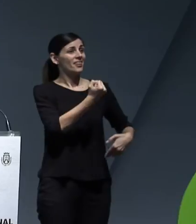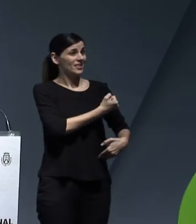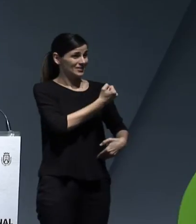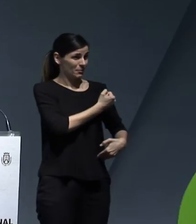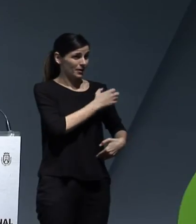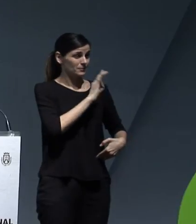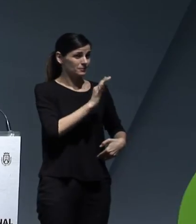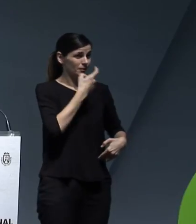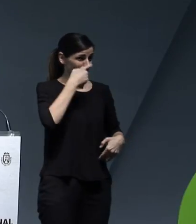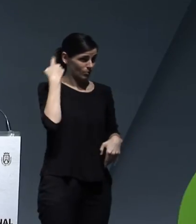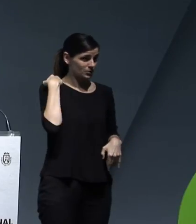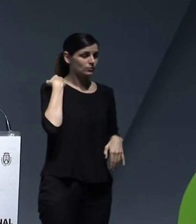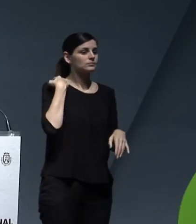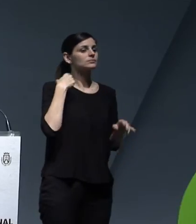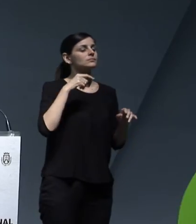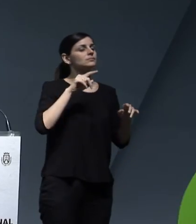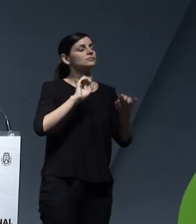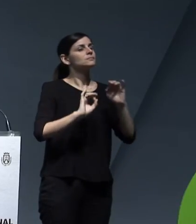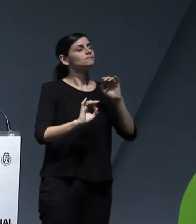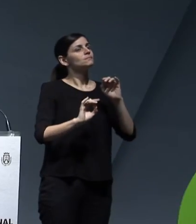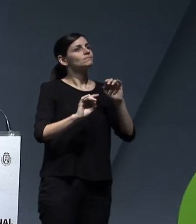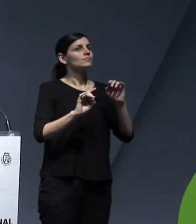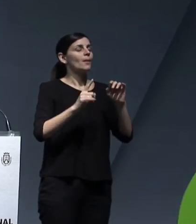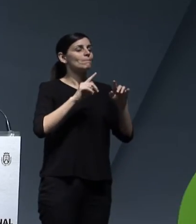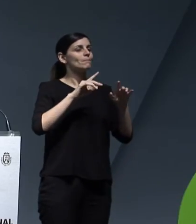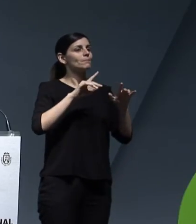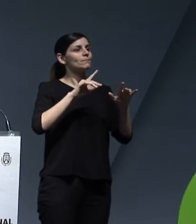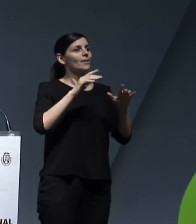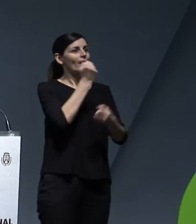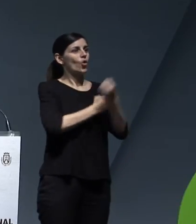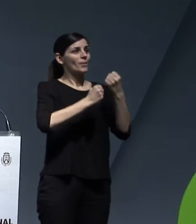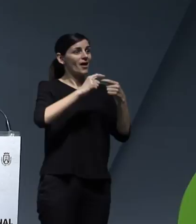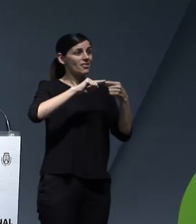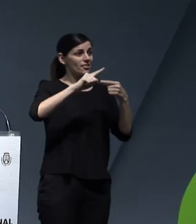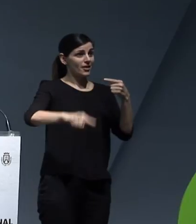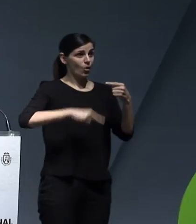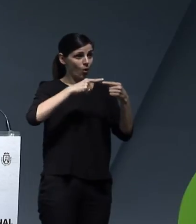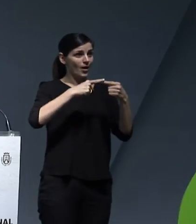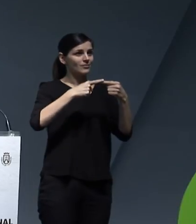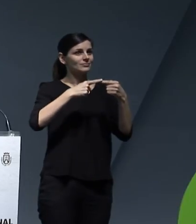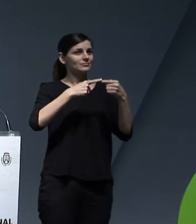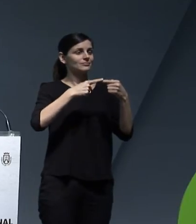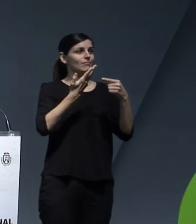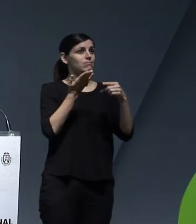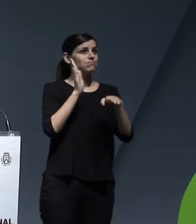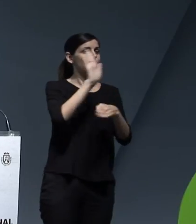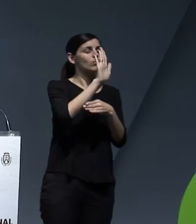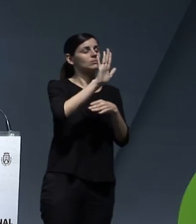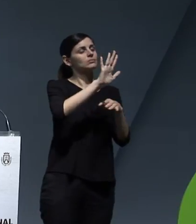en diciembre, el nuevo paquete de economía circular fue presentado por la Comisión Europea.